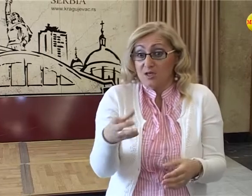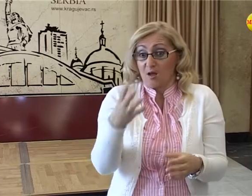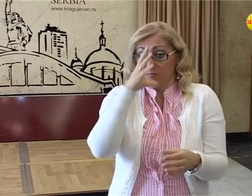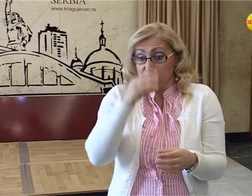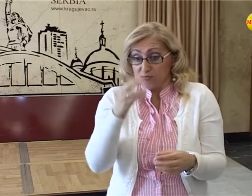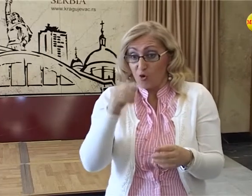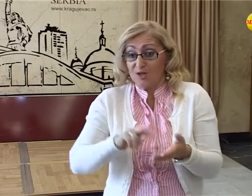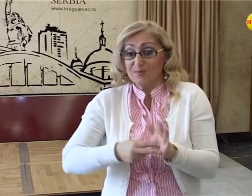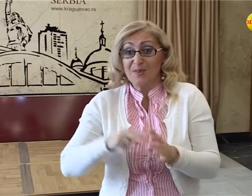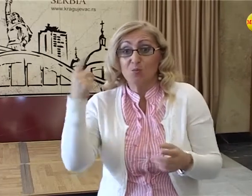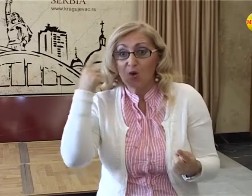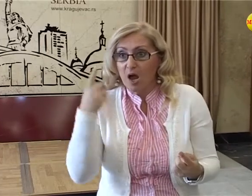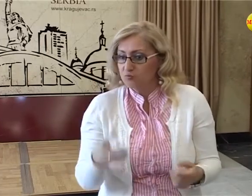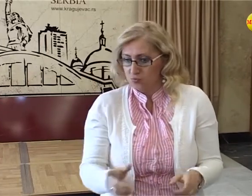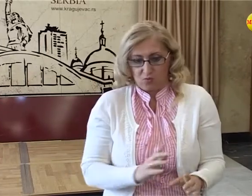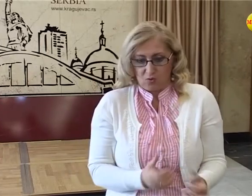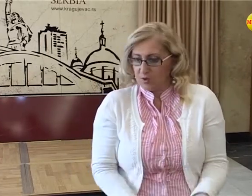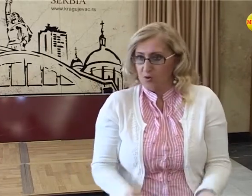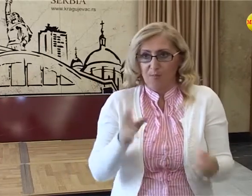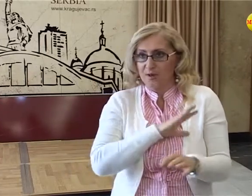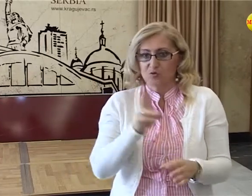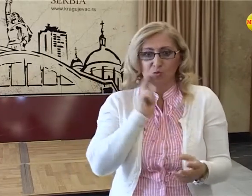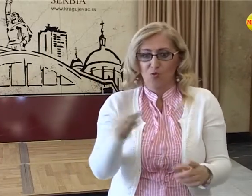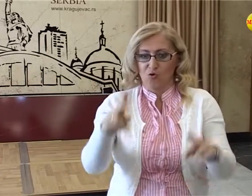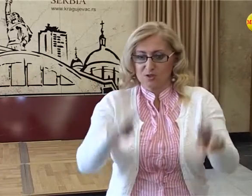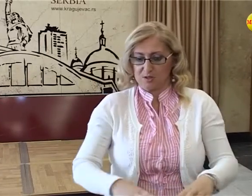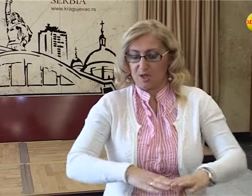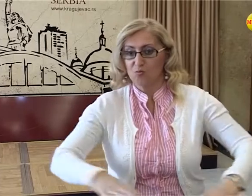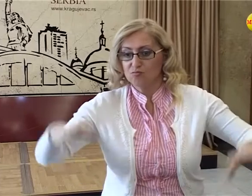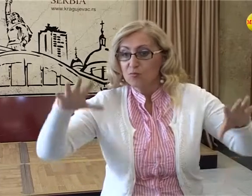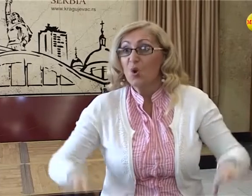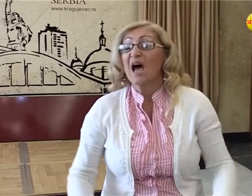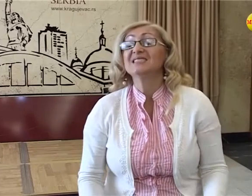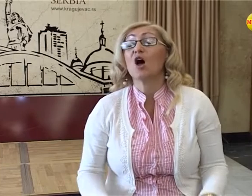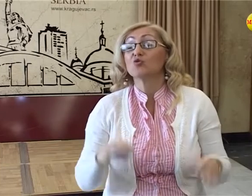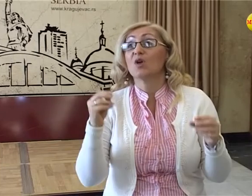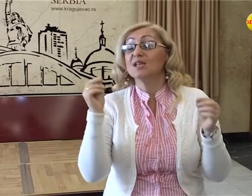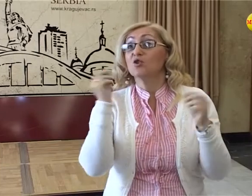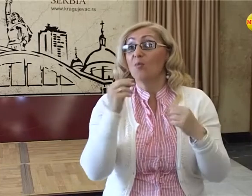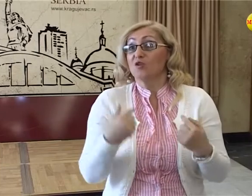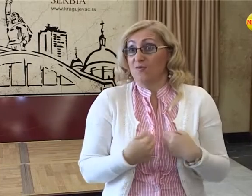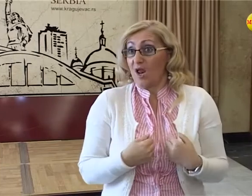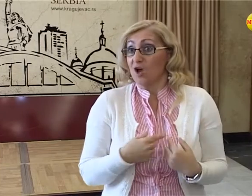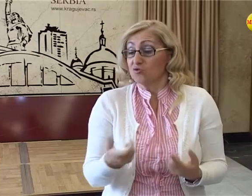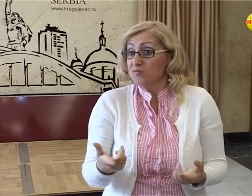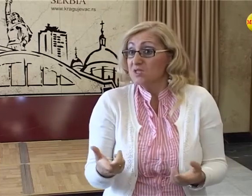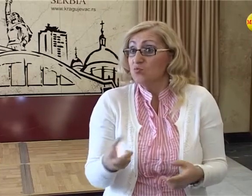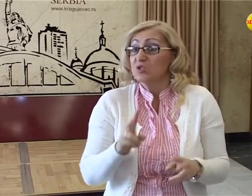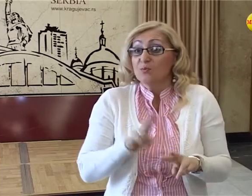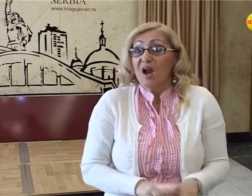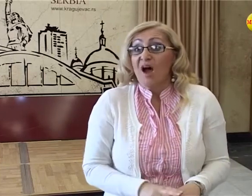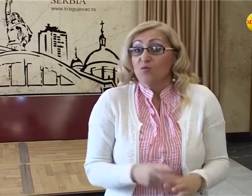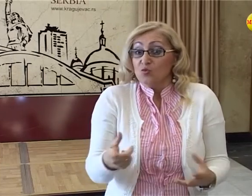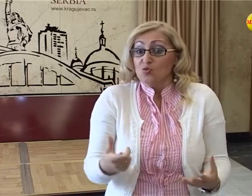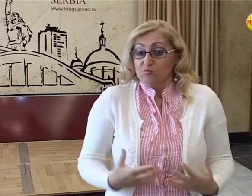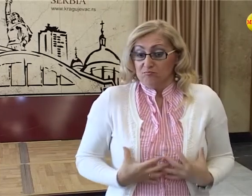Dalje, nije u redu da gluvi budu zajedno sa osobama sa mentalnim smetnjama, sa decom zapravo, koja jesu trenutno u školi